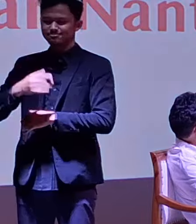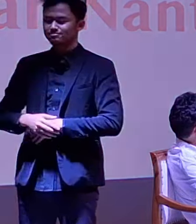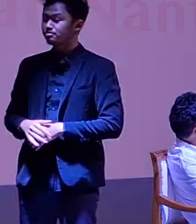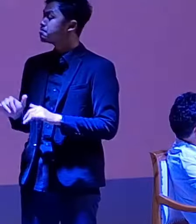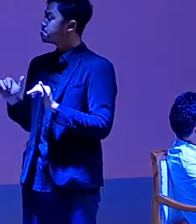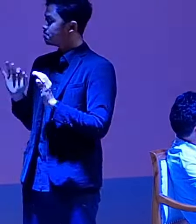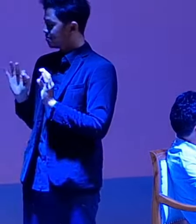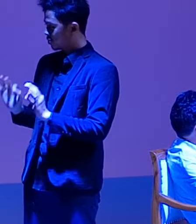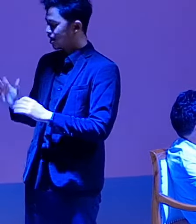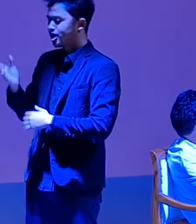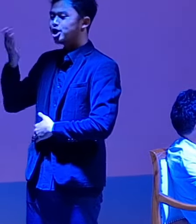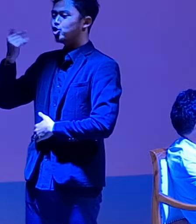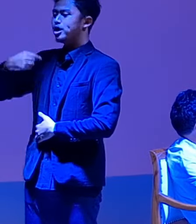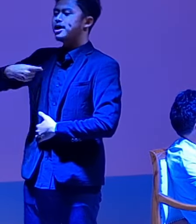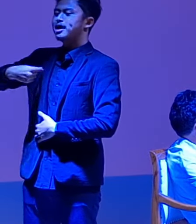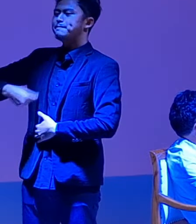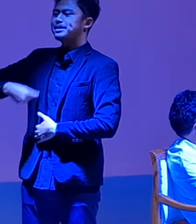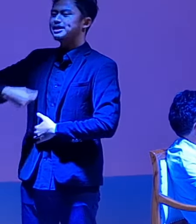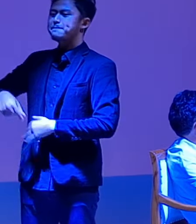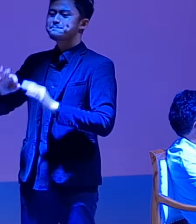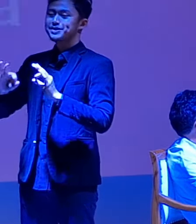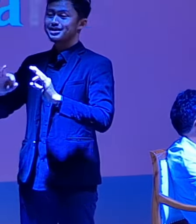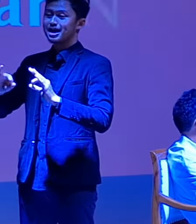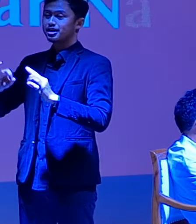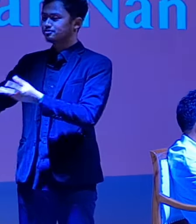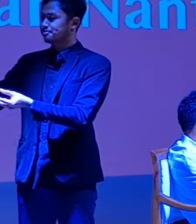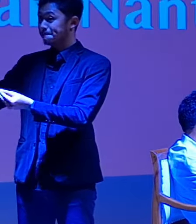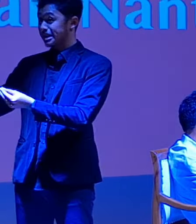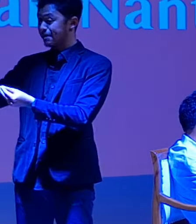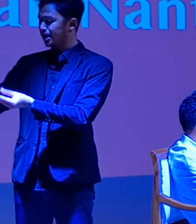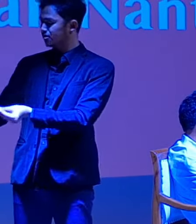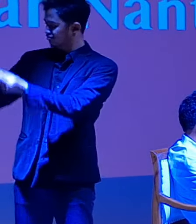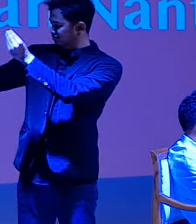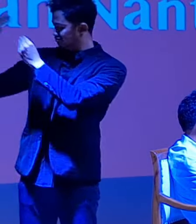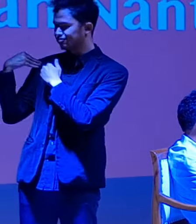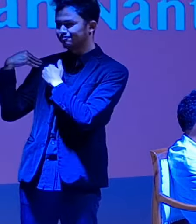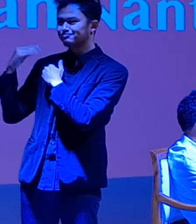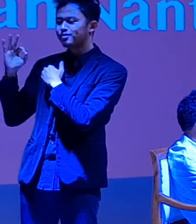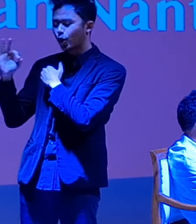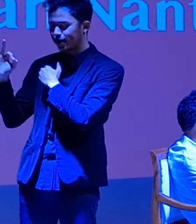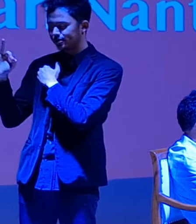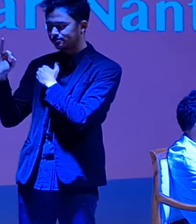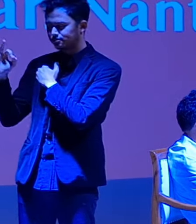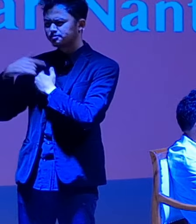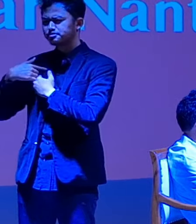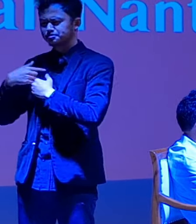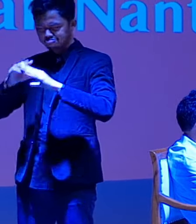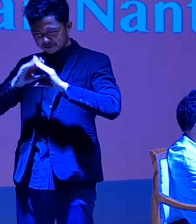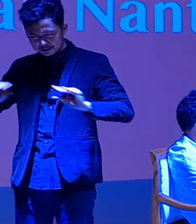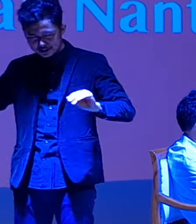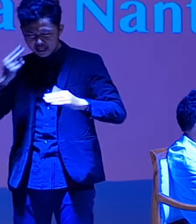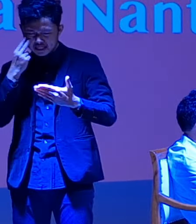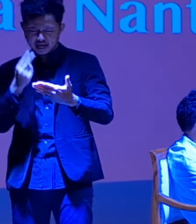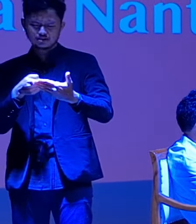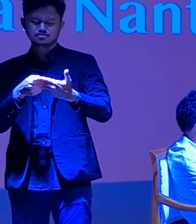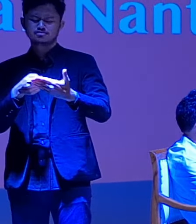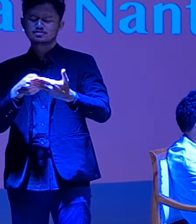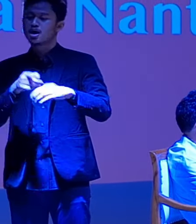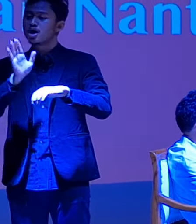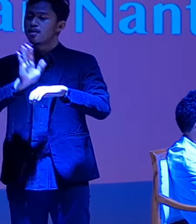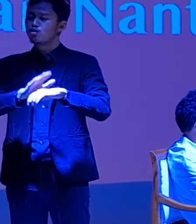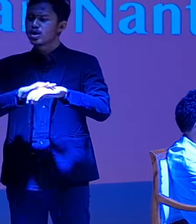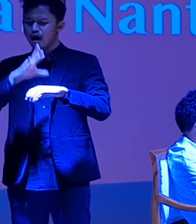pertama kali saya bertugas di Kementerian Pendidikan dan Kebudayaan, pada waktu itu kami melihat bahwa kebudayaan perlu dapat perhatian